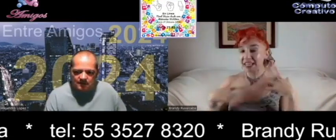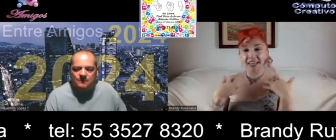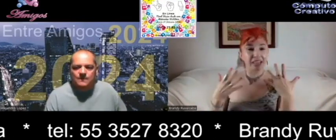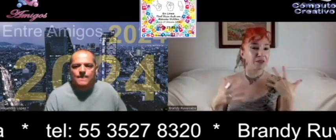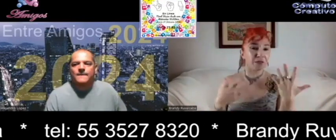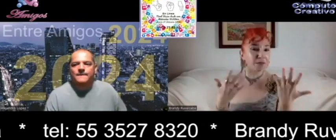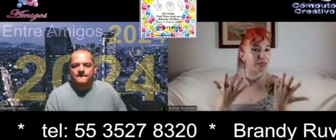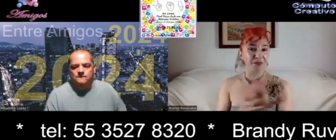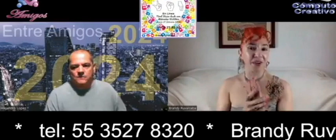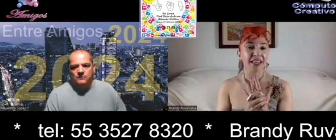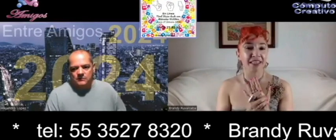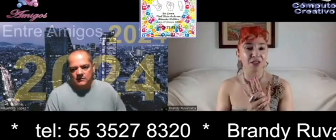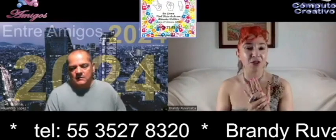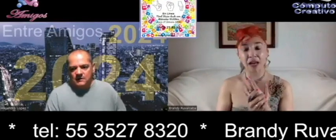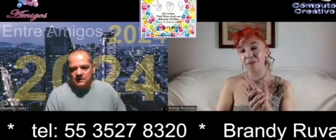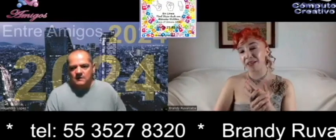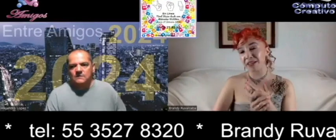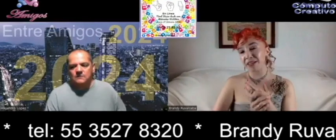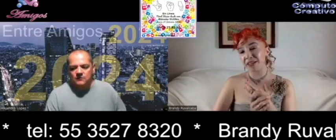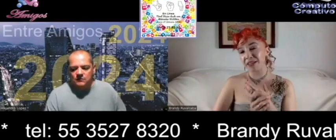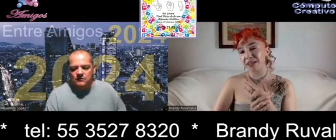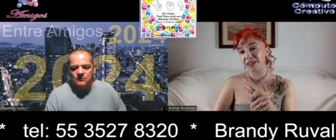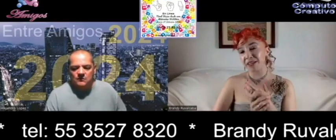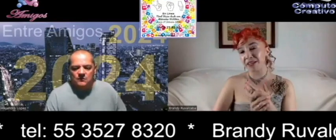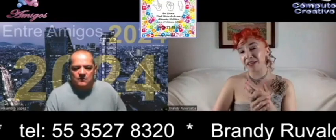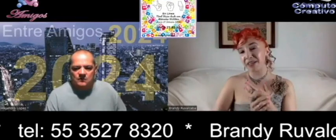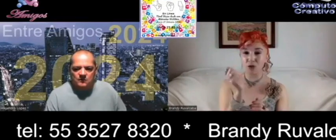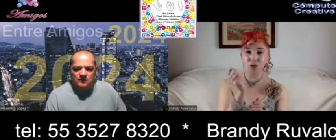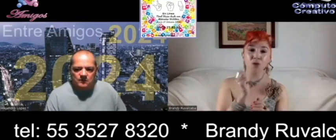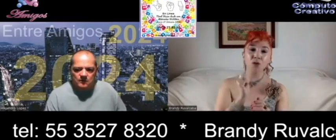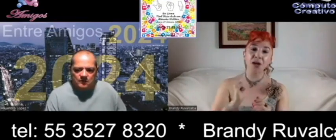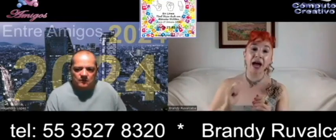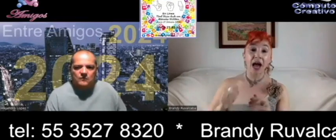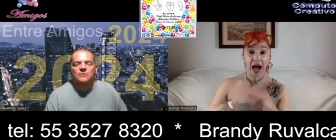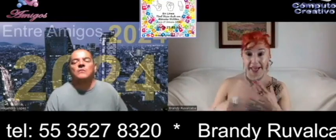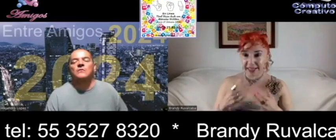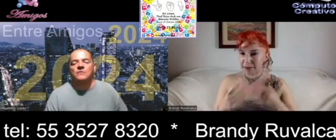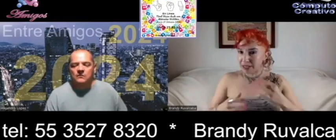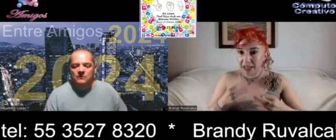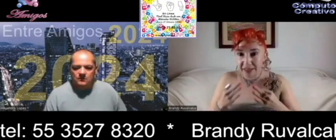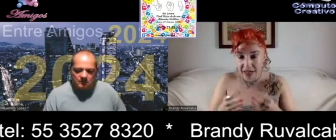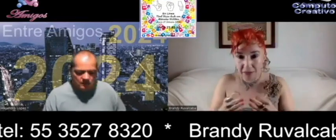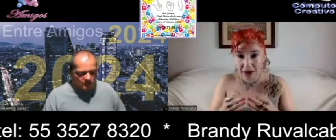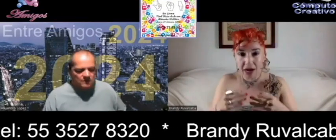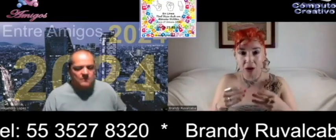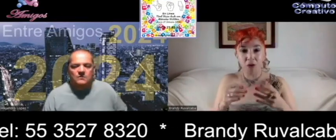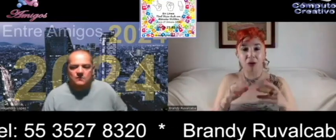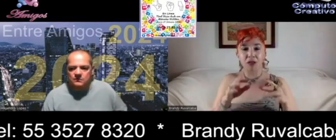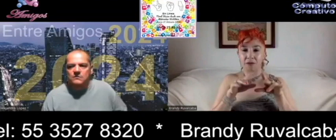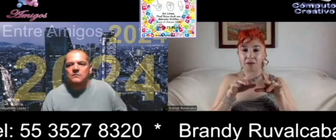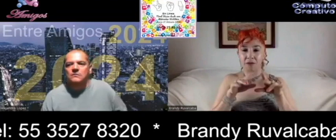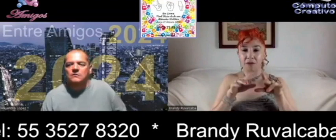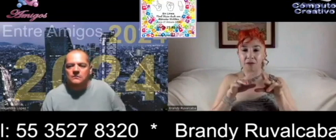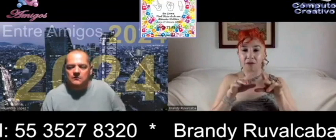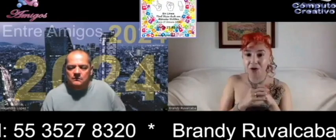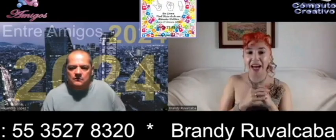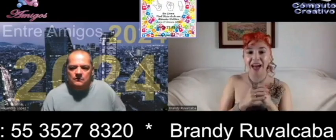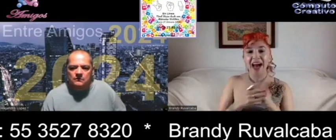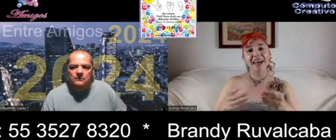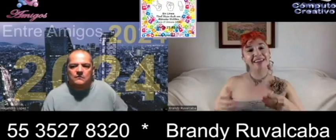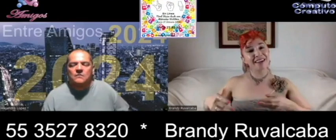saca de formas diferentes, ¿no? La puedes sacar a través de la pintura, a través del trabajo, a través de